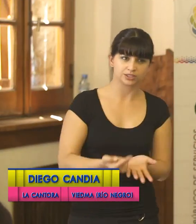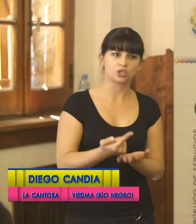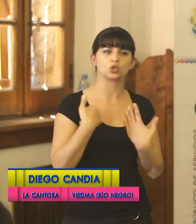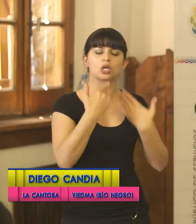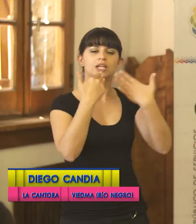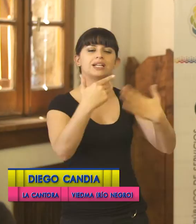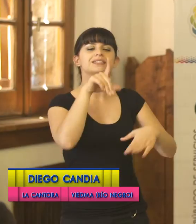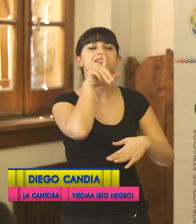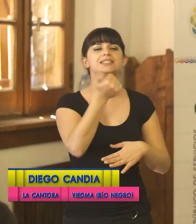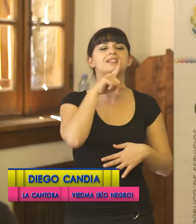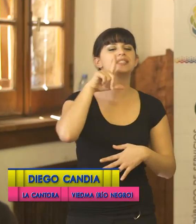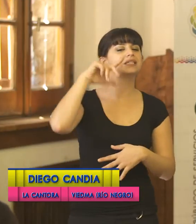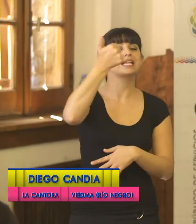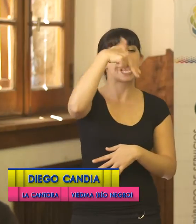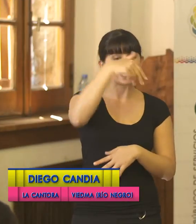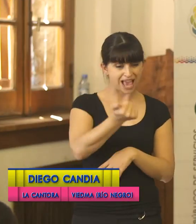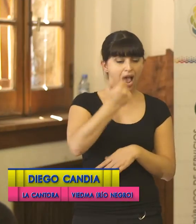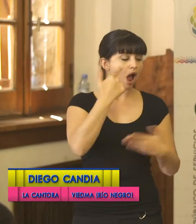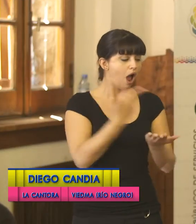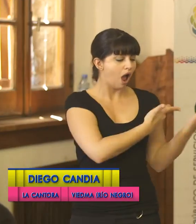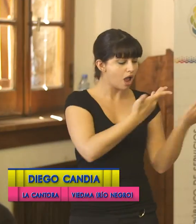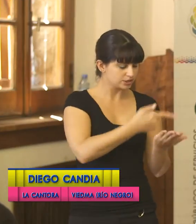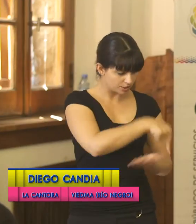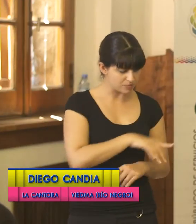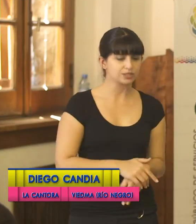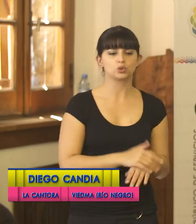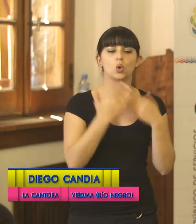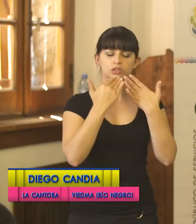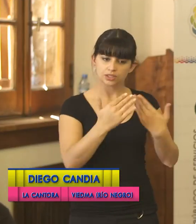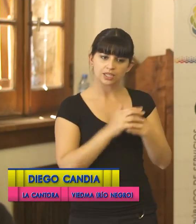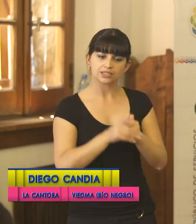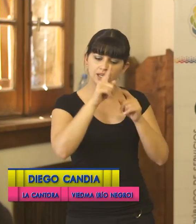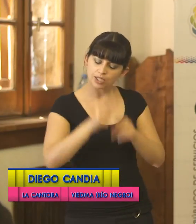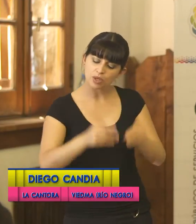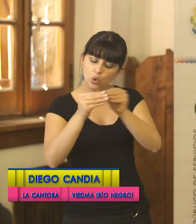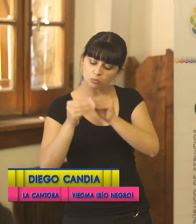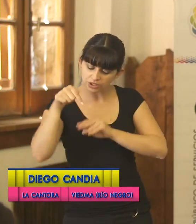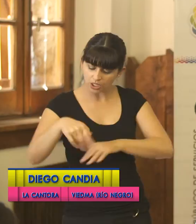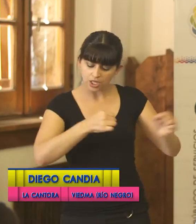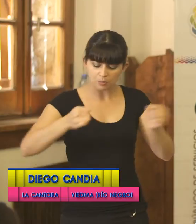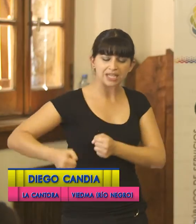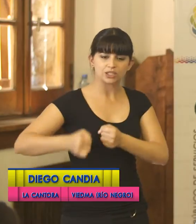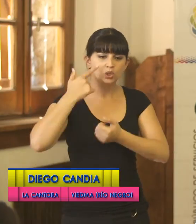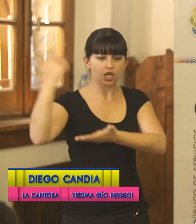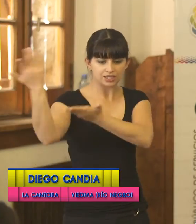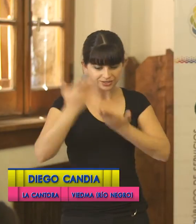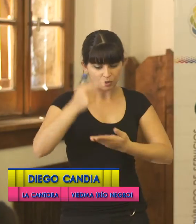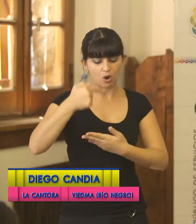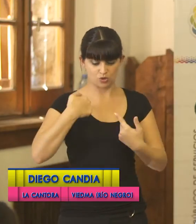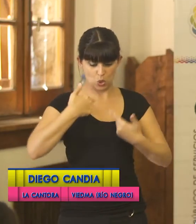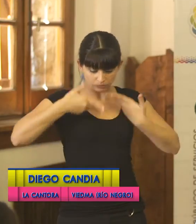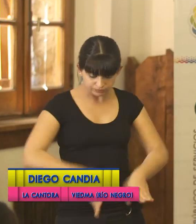por su invitación y a los compañeros que me han recibido en este bariloche que es mi ciudad natal aparte